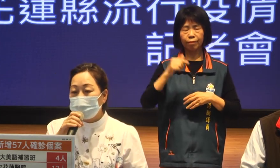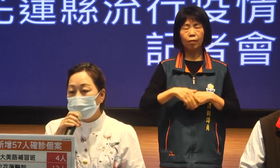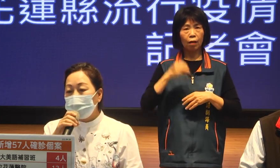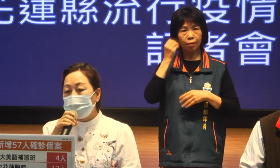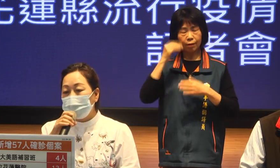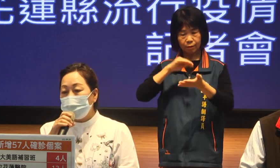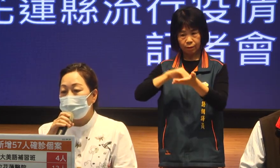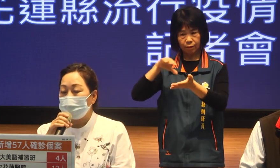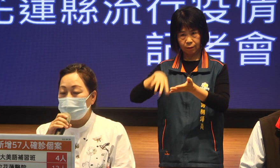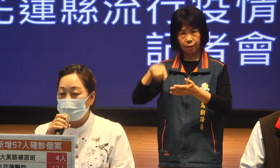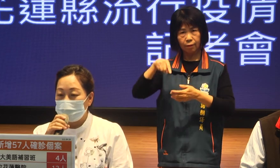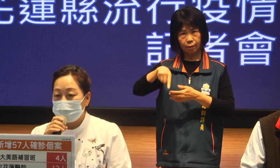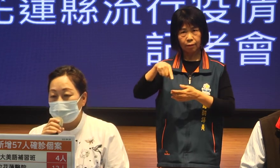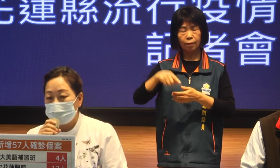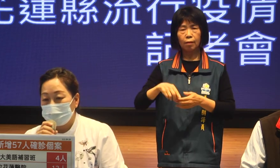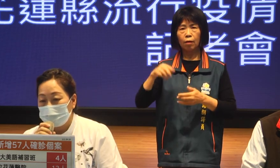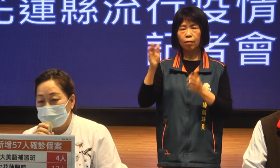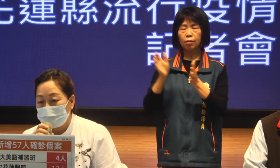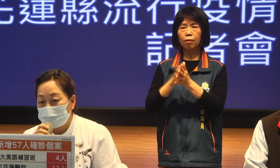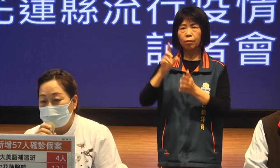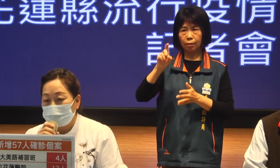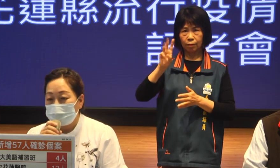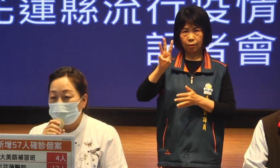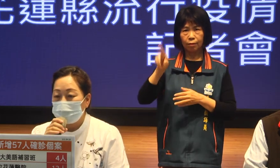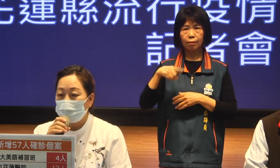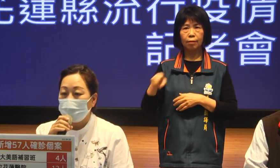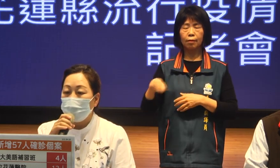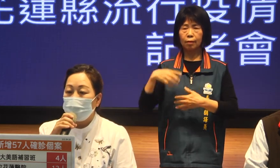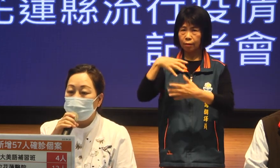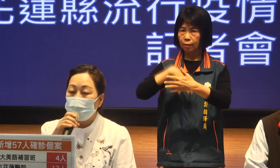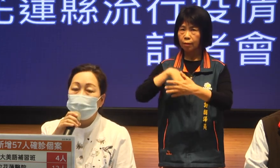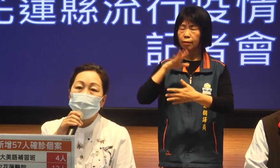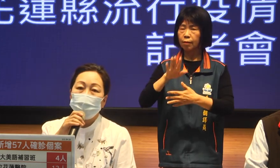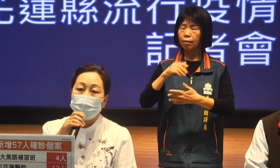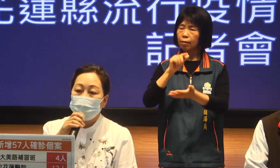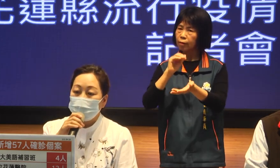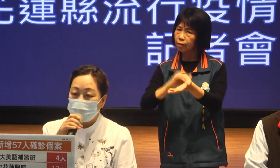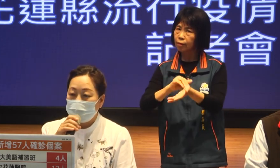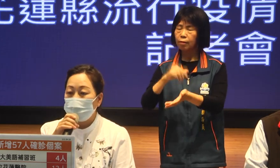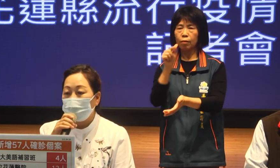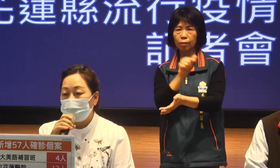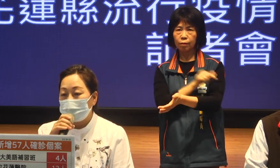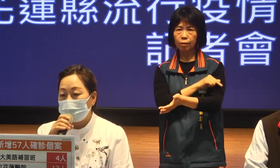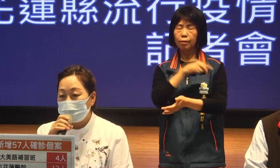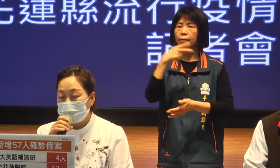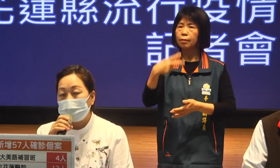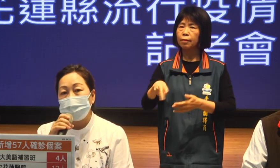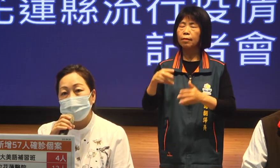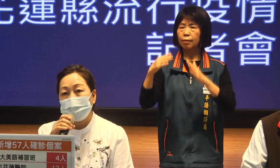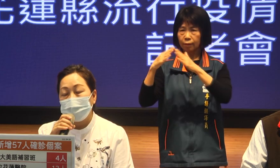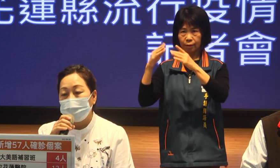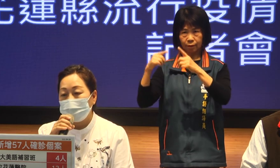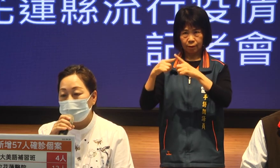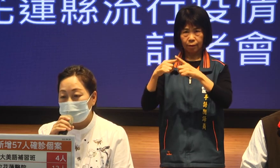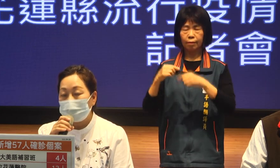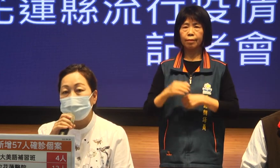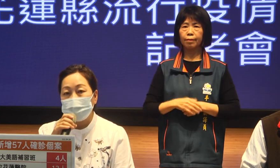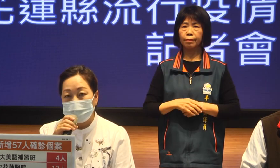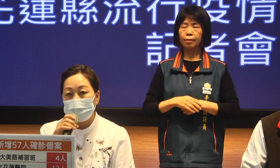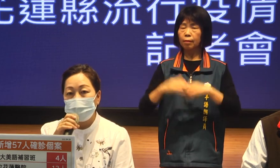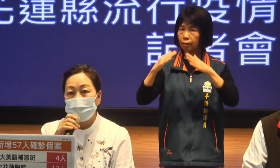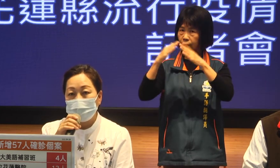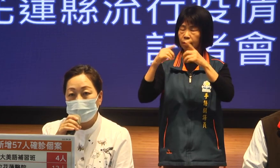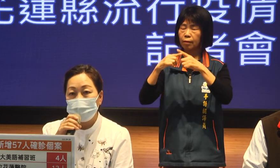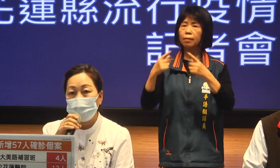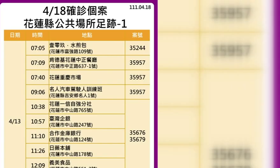利花莲医院的部分有13人，而13人里面有医护人员，也有他的家人啊，那家人